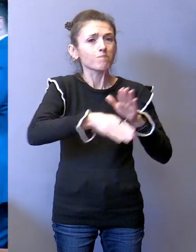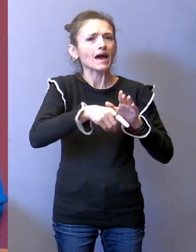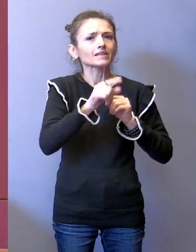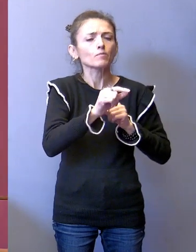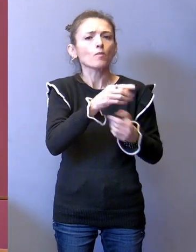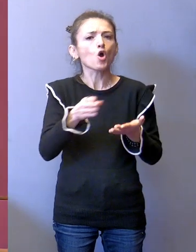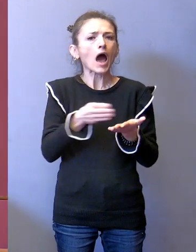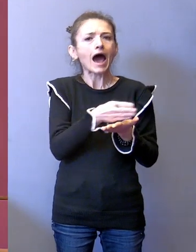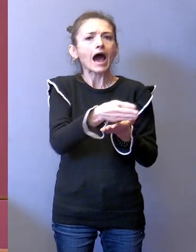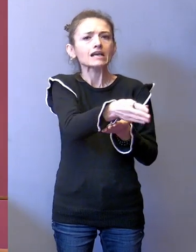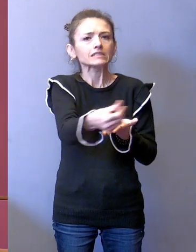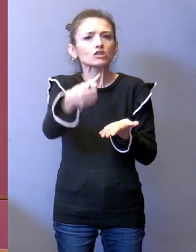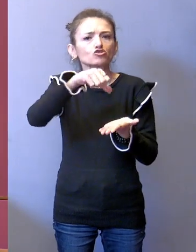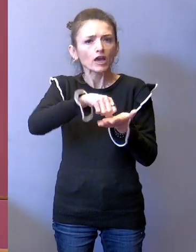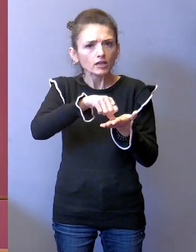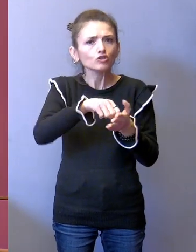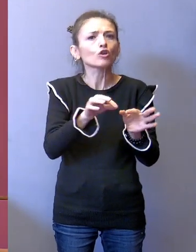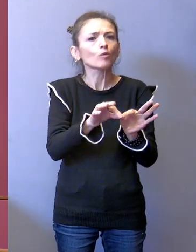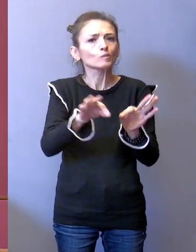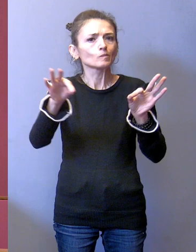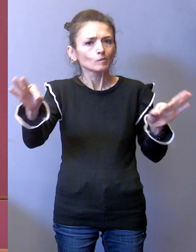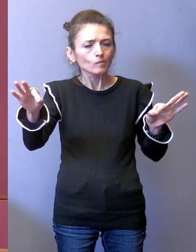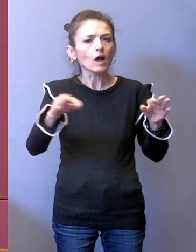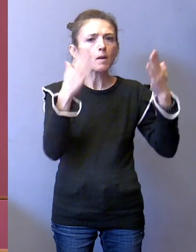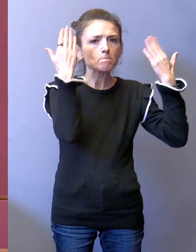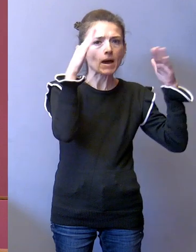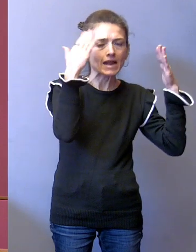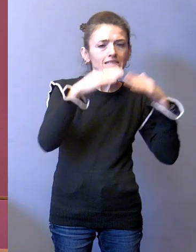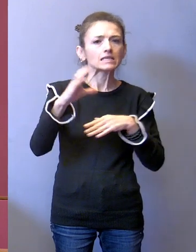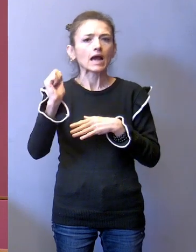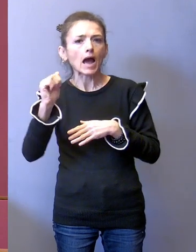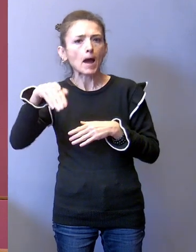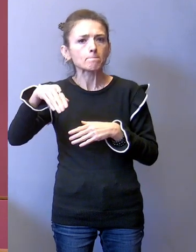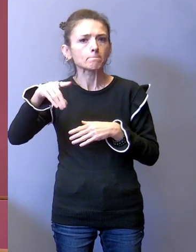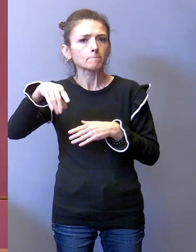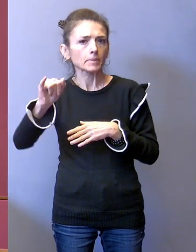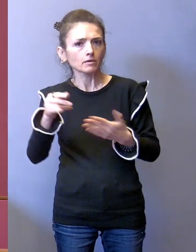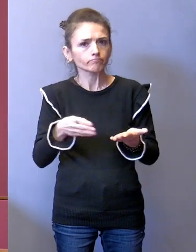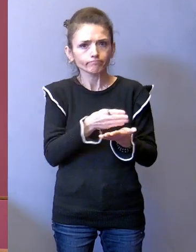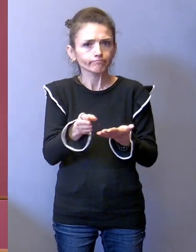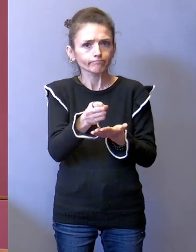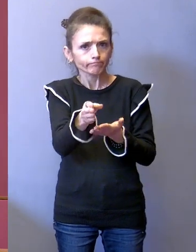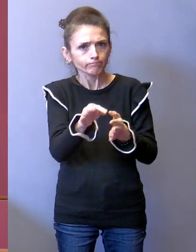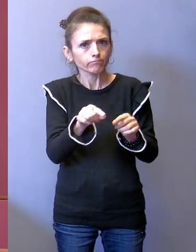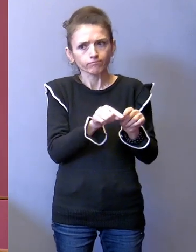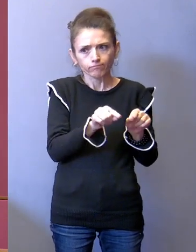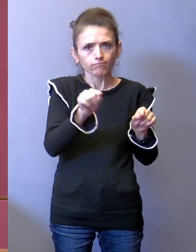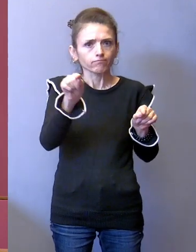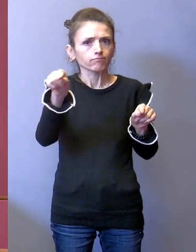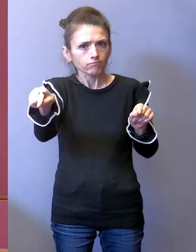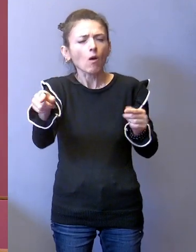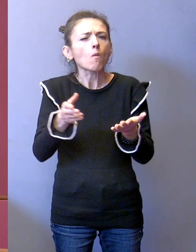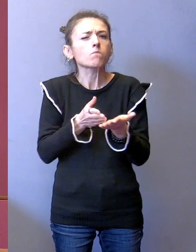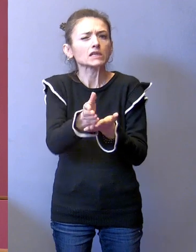e congiungerà Marassi con campi passando per il centro verso le verifiche si è già